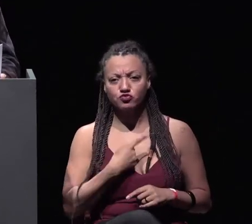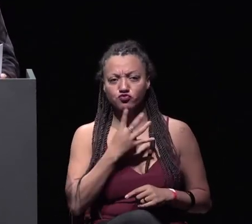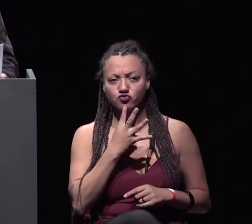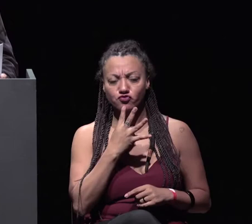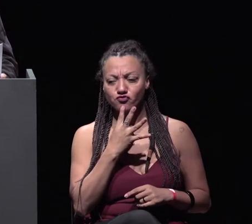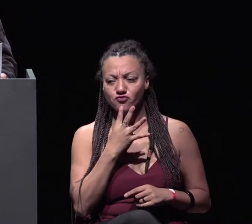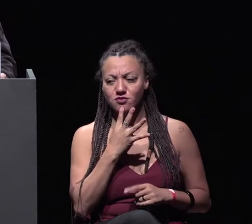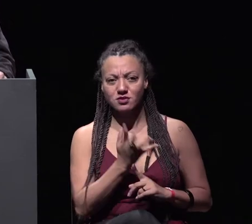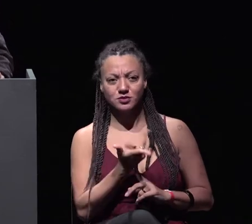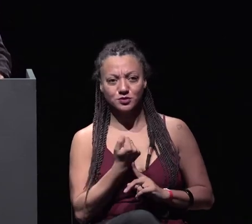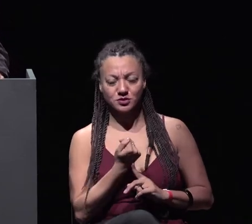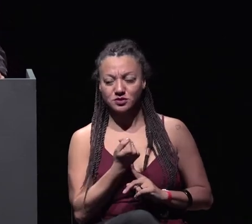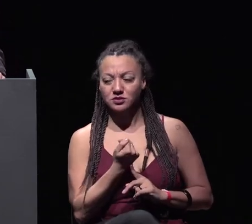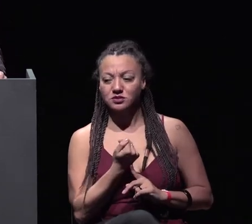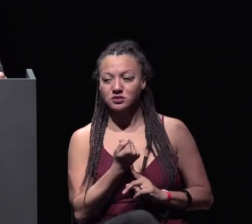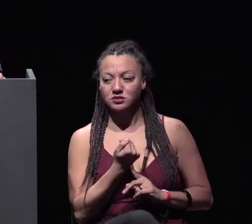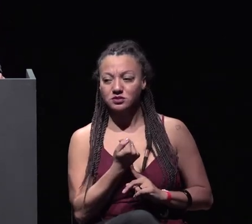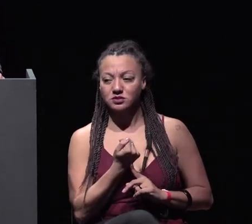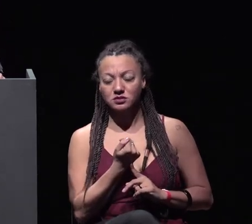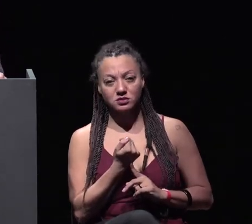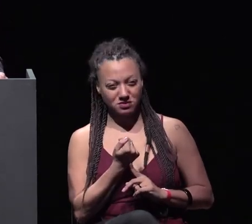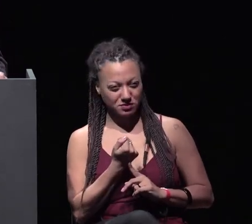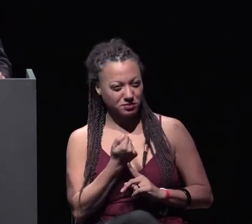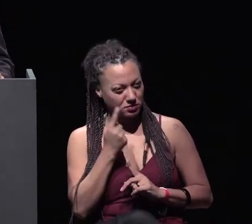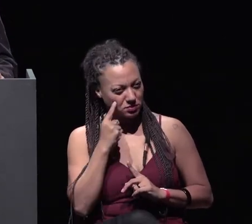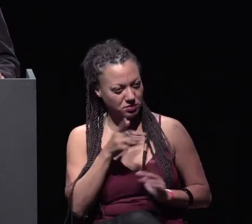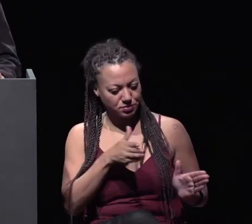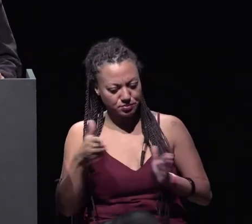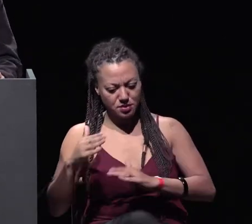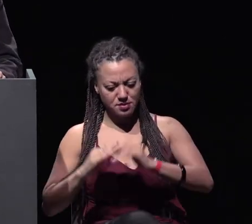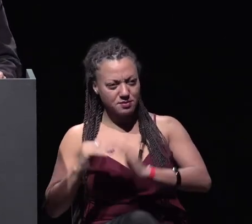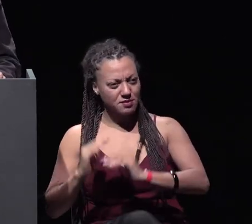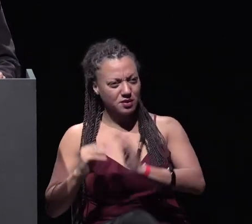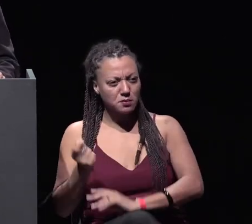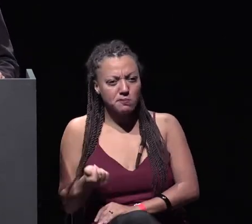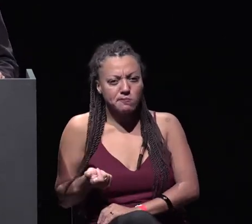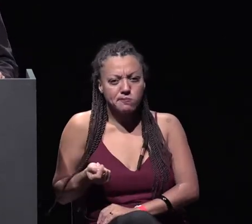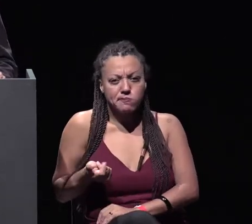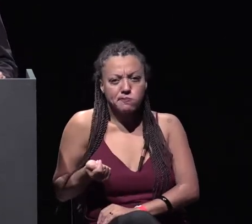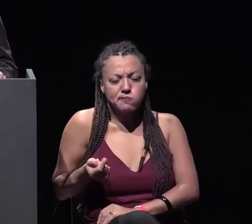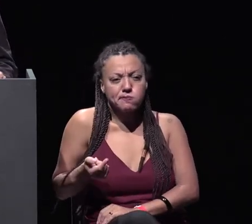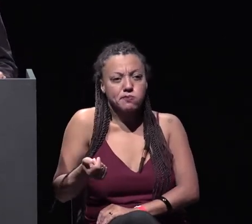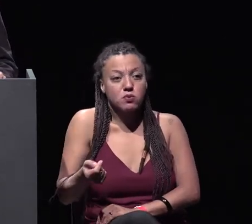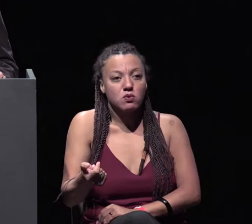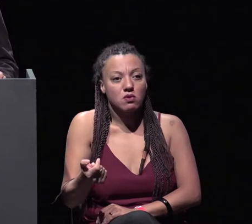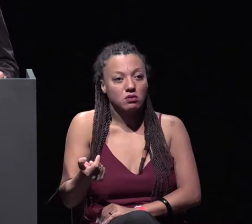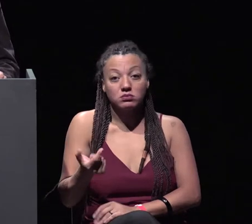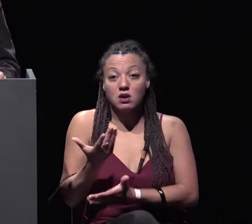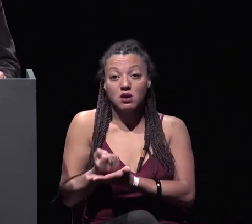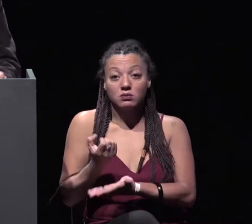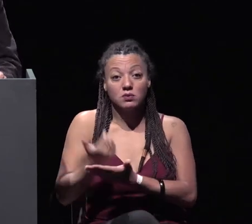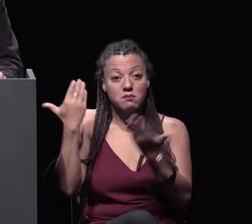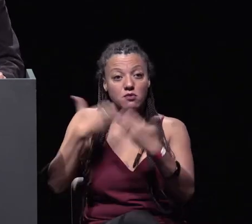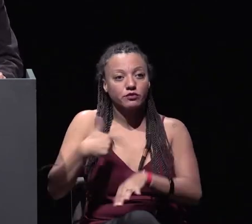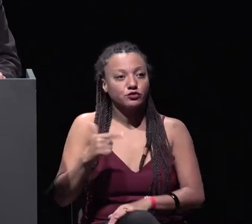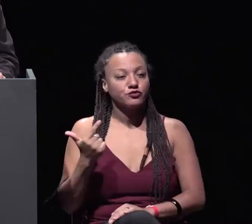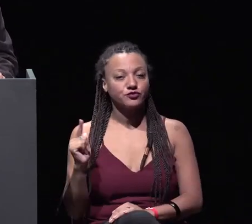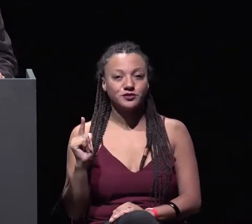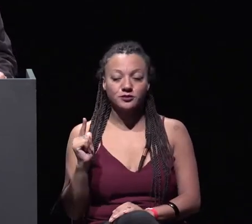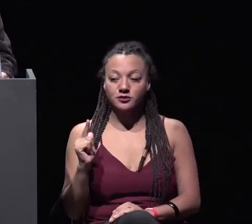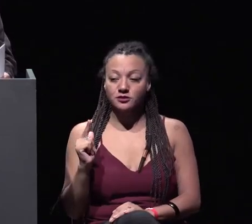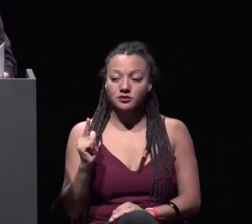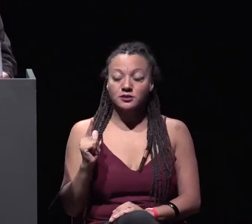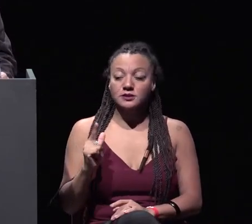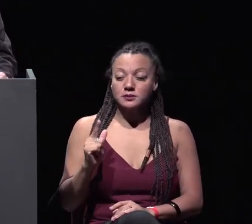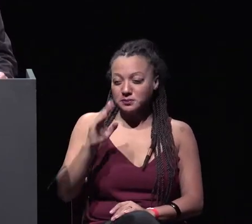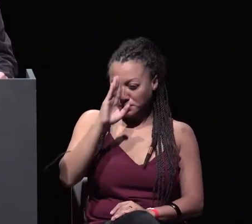aleijadinho a anara prática por muito poucas obras com documentação comprovada né